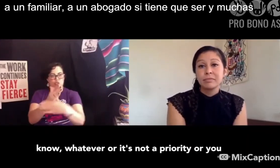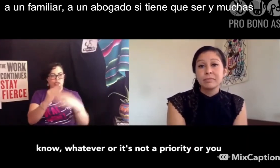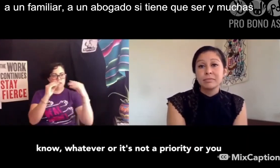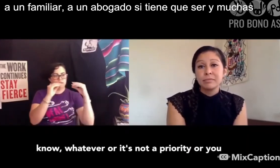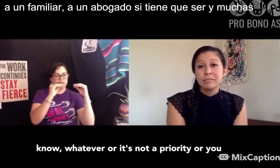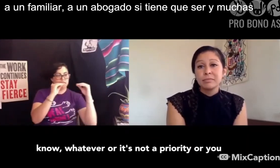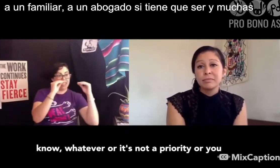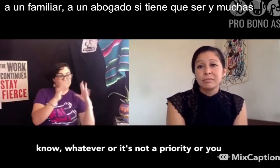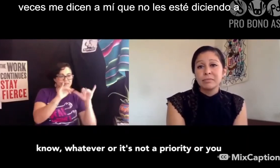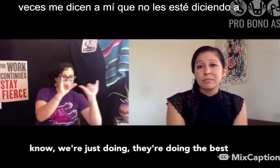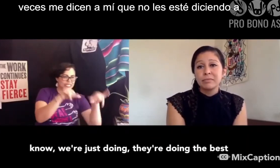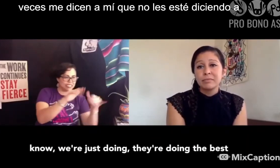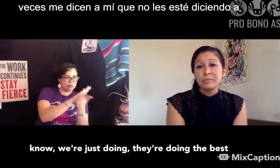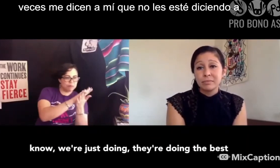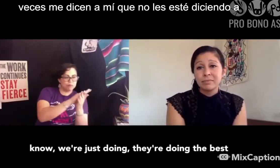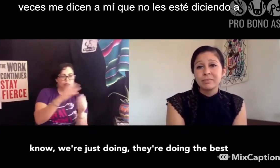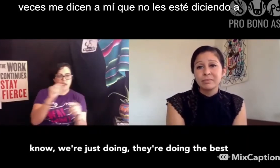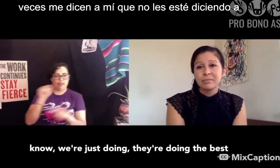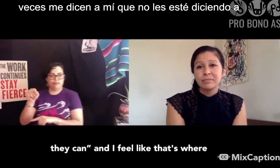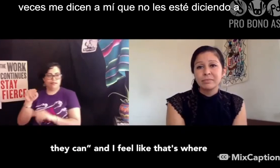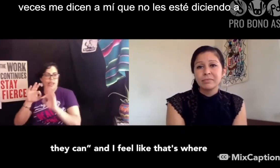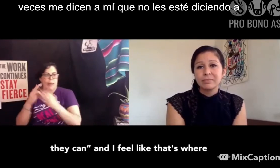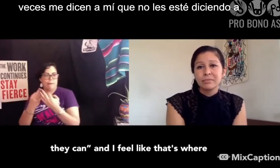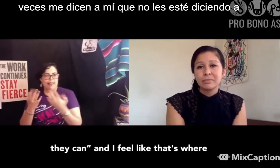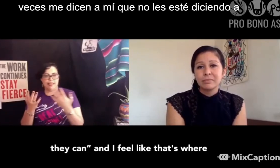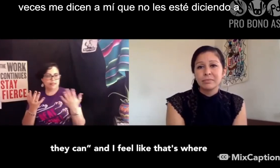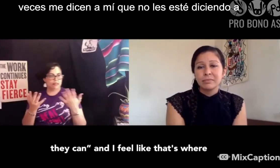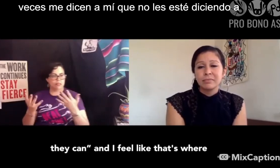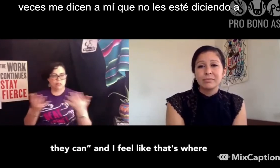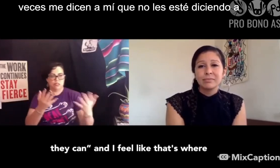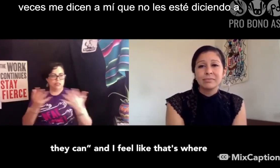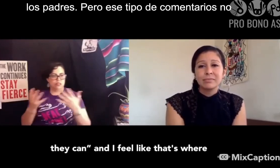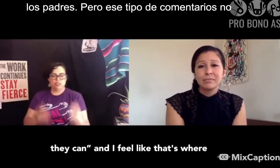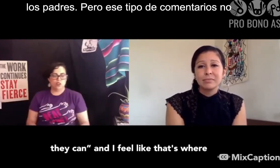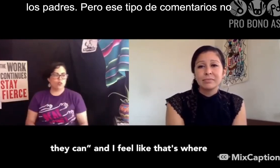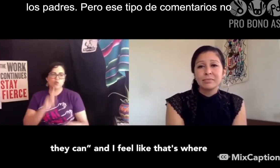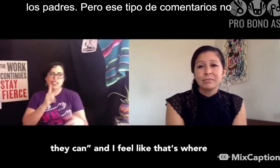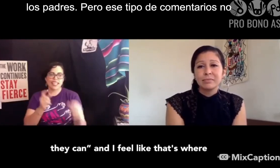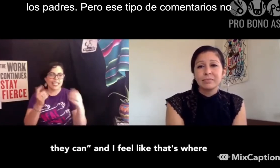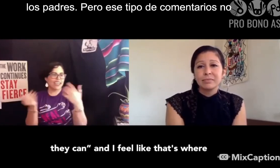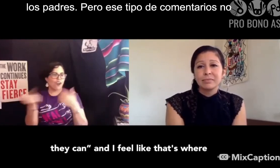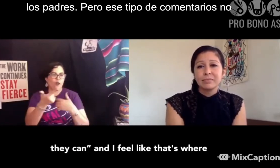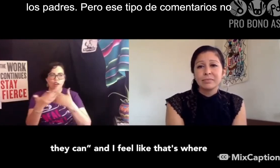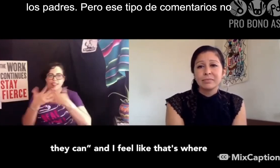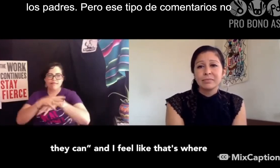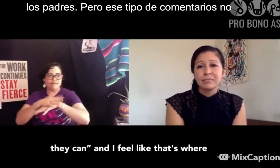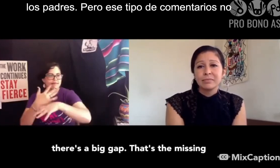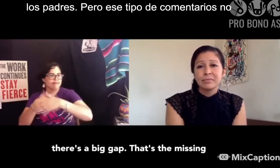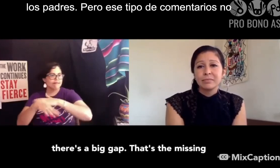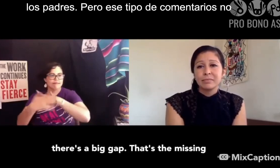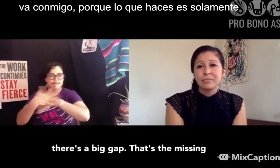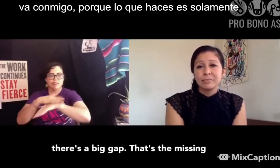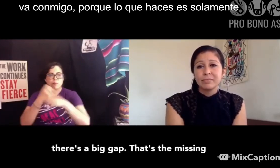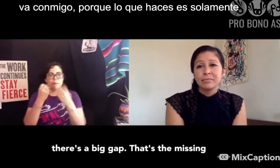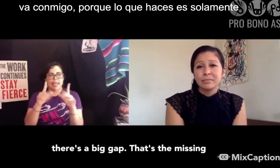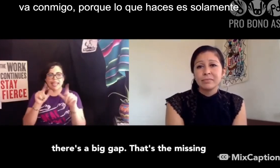ser. Y muchas veces me dicen a mí que no les esté diciendo a los padres. Pero ese tipo de